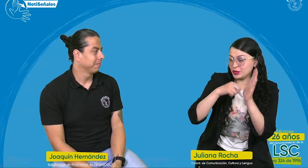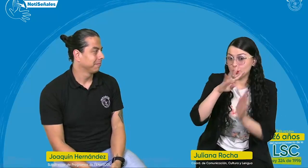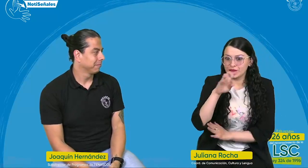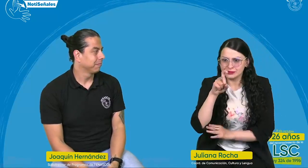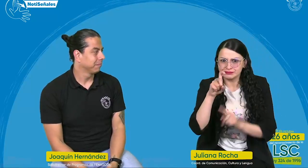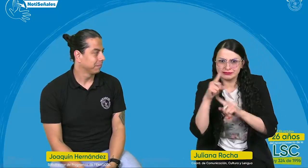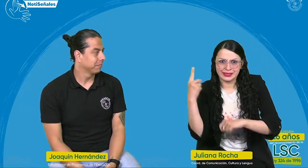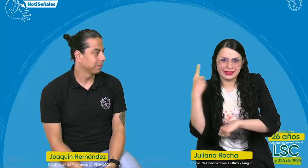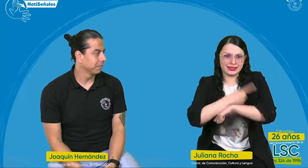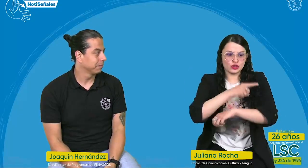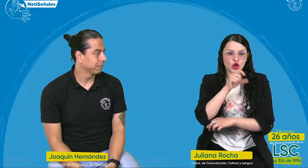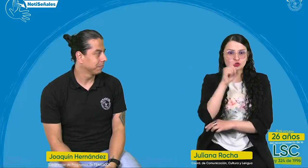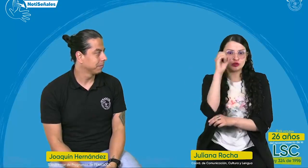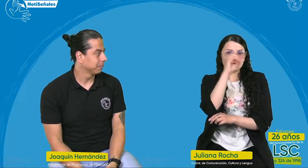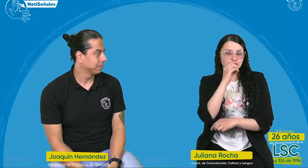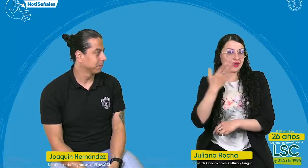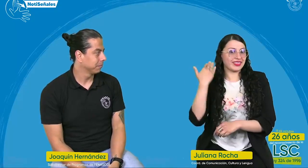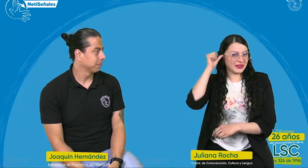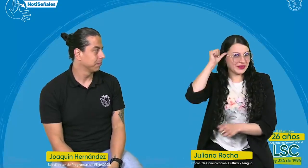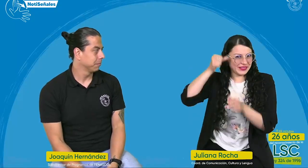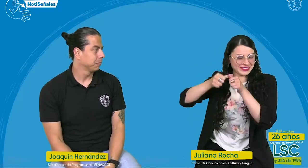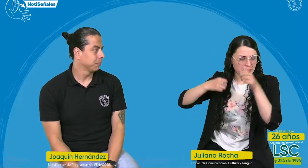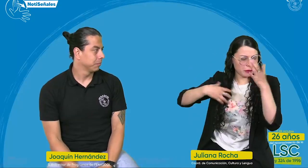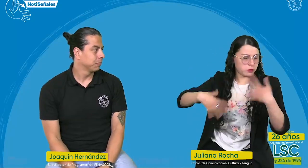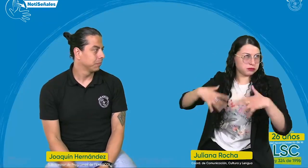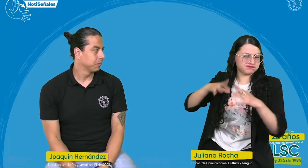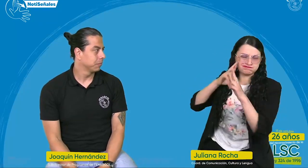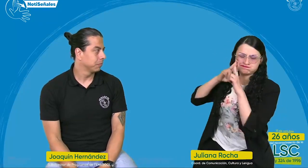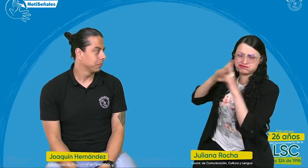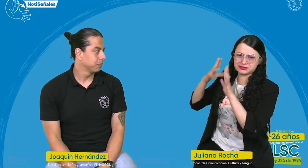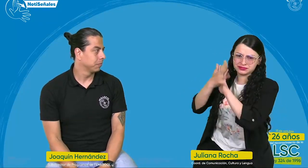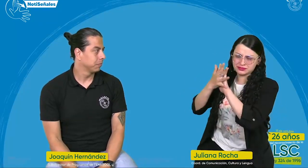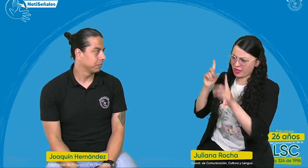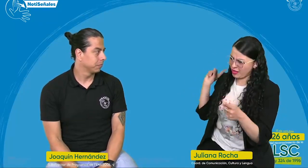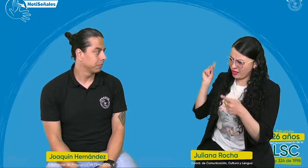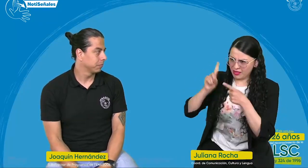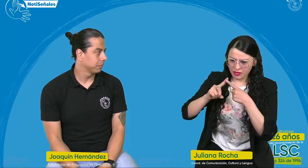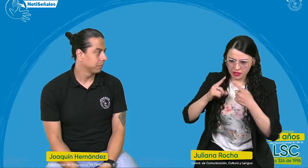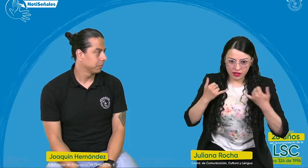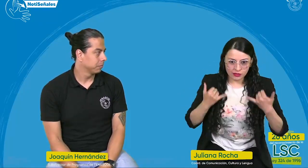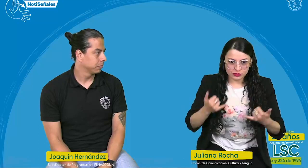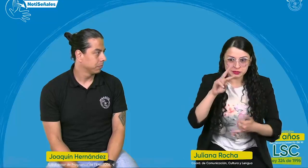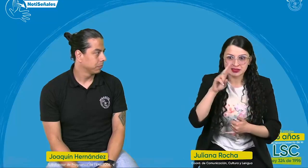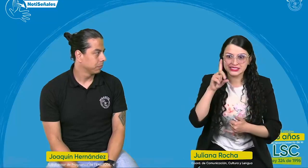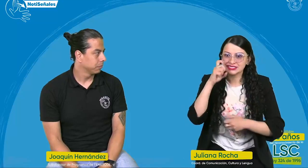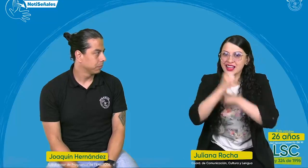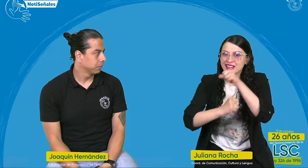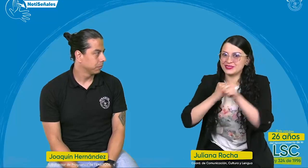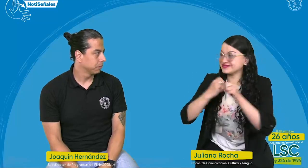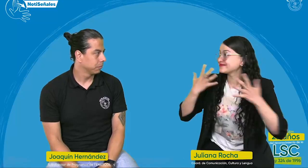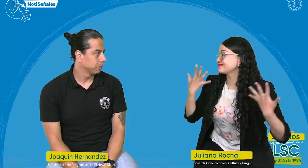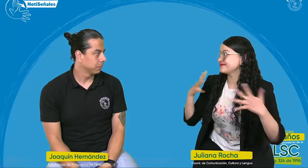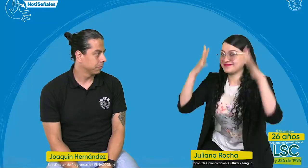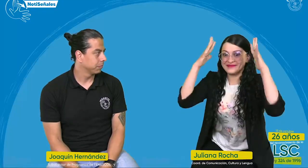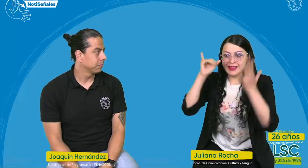veinticuatro de 1996 el 11 de octubre nosotros tenemos este reconocimiento que a la fecha son 26 años